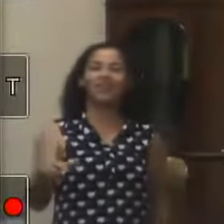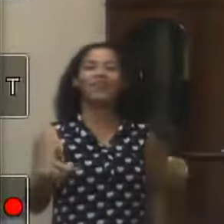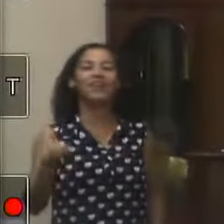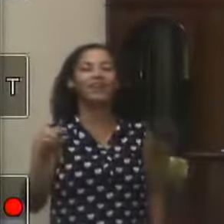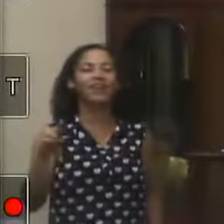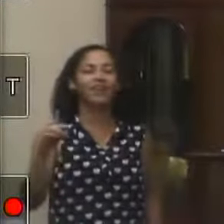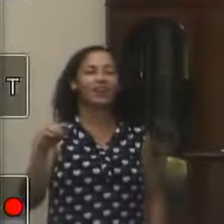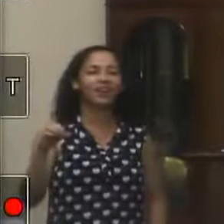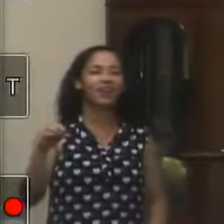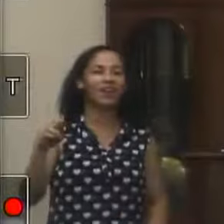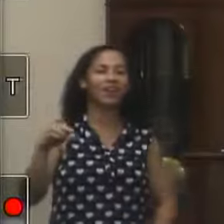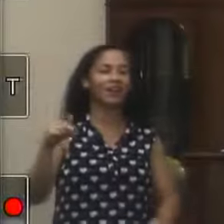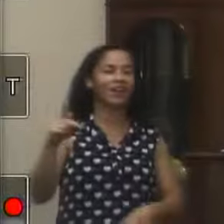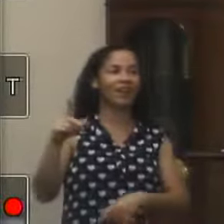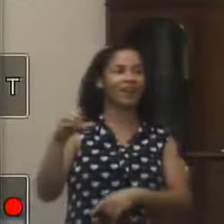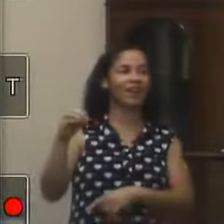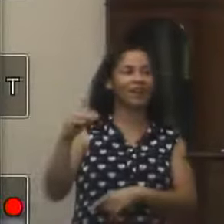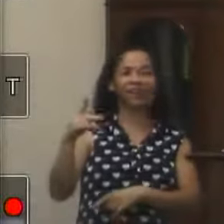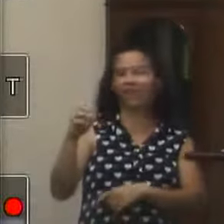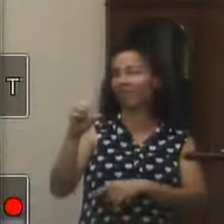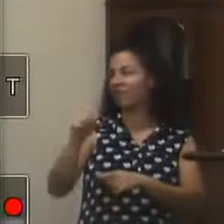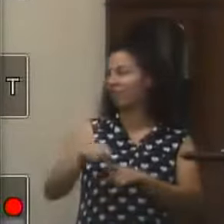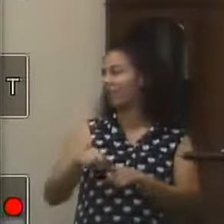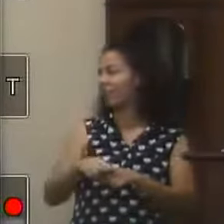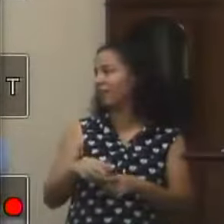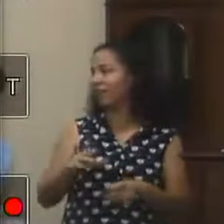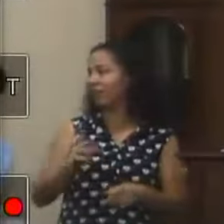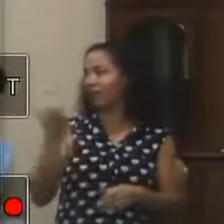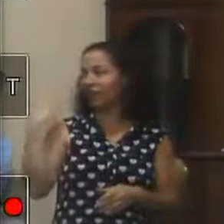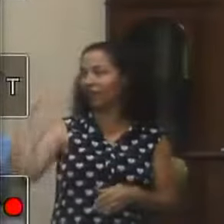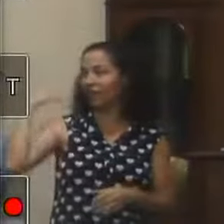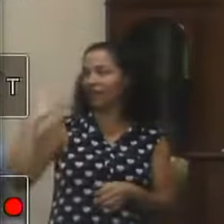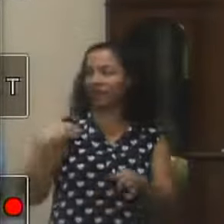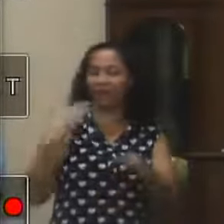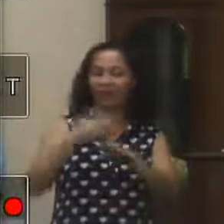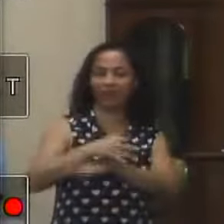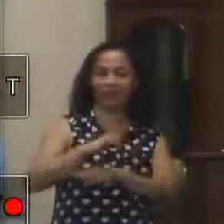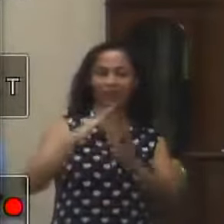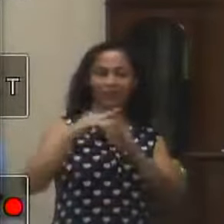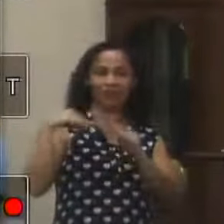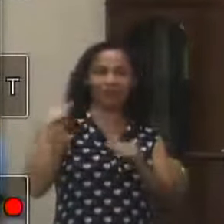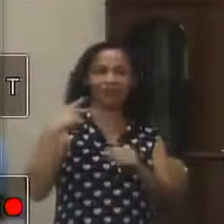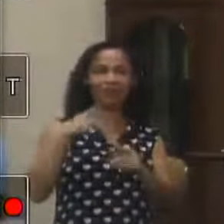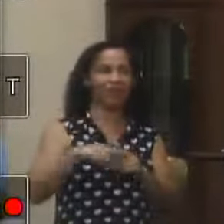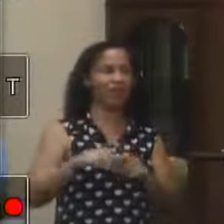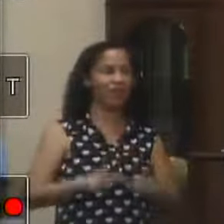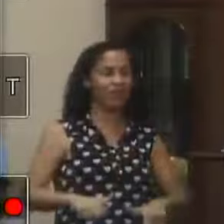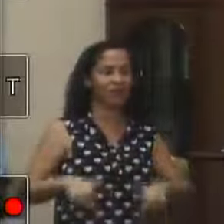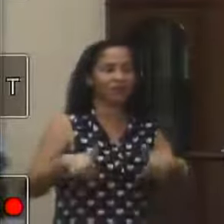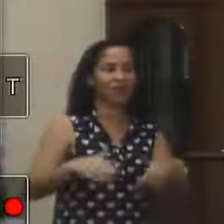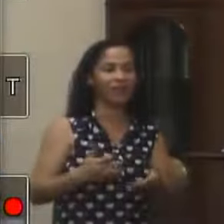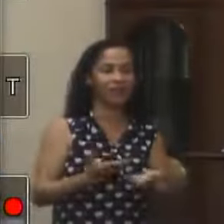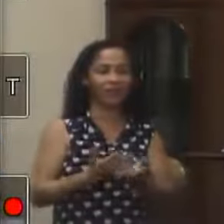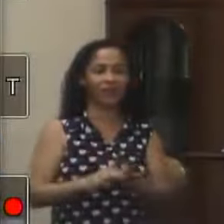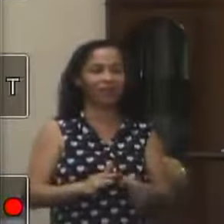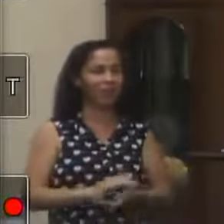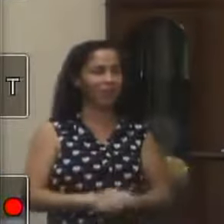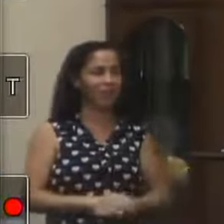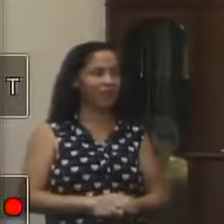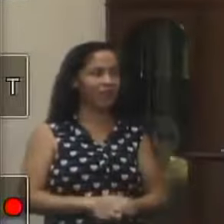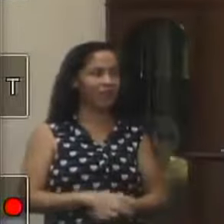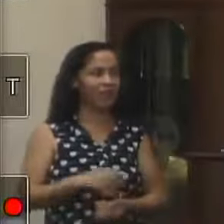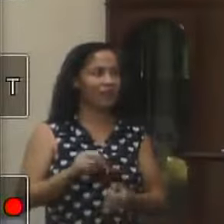dali do Barra de Fátima ali, que desde quando eu entrei para essa Câmara... Eu luto para acabar também, já chegamos, teve uma época que a gente colocamos um